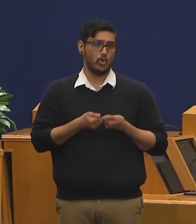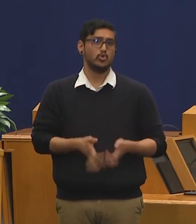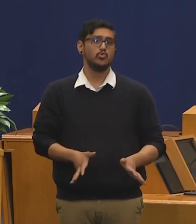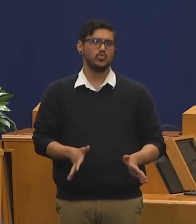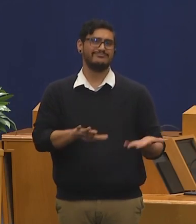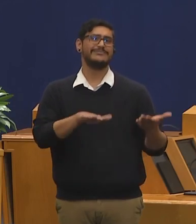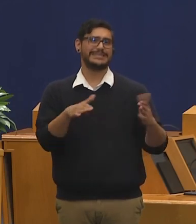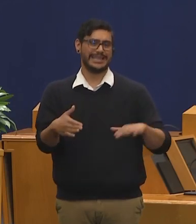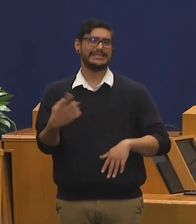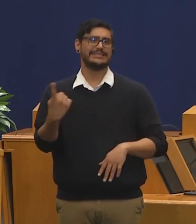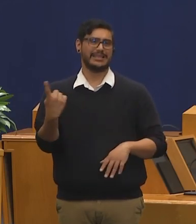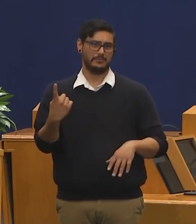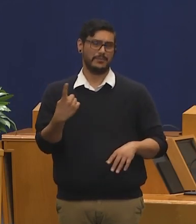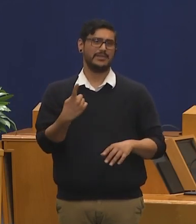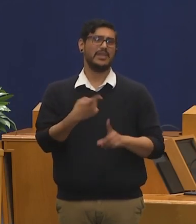COVID-19.